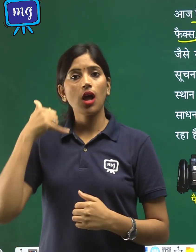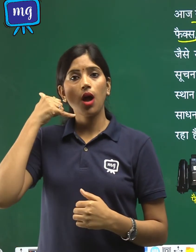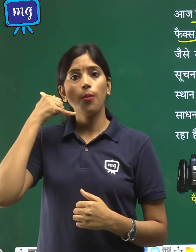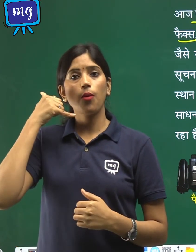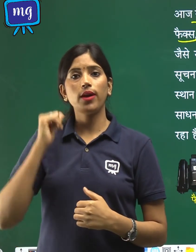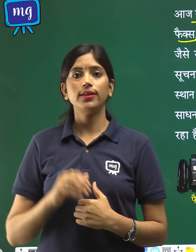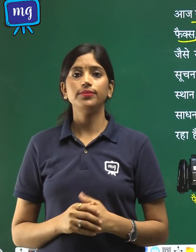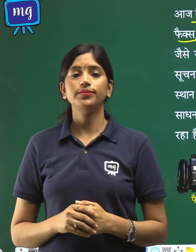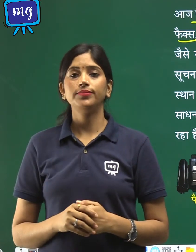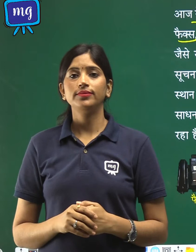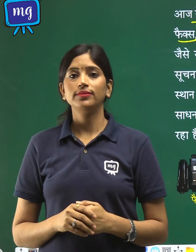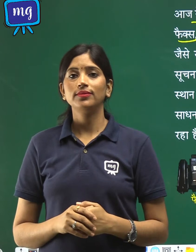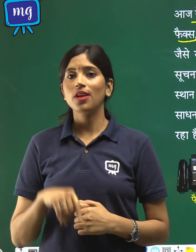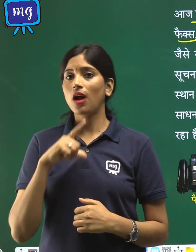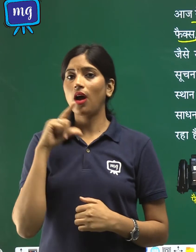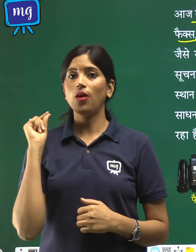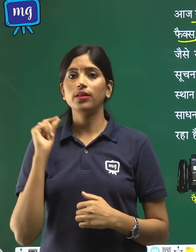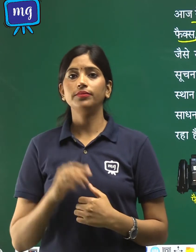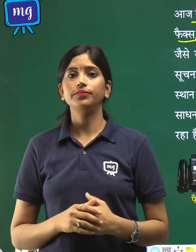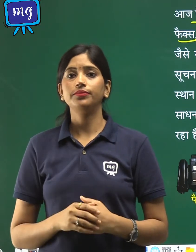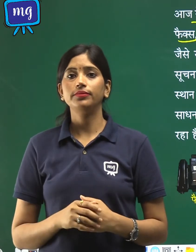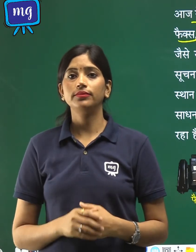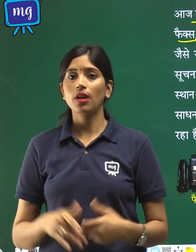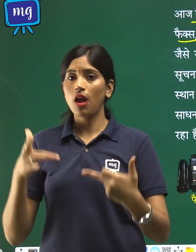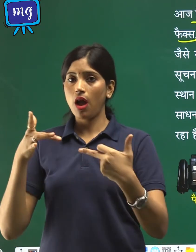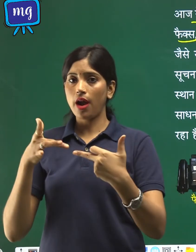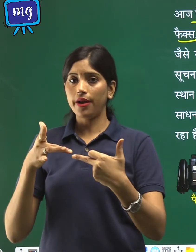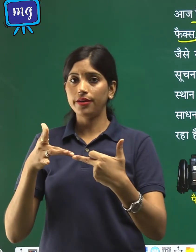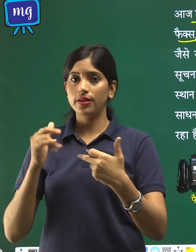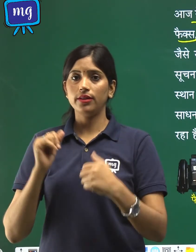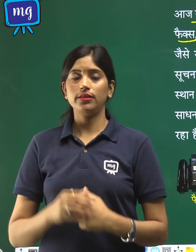मोबाइल और इंटरनेट